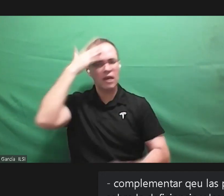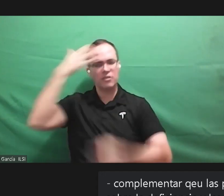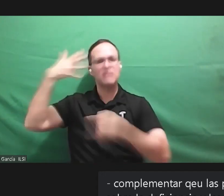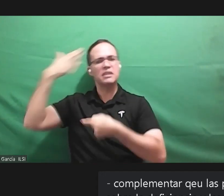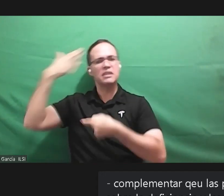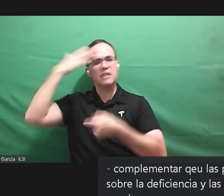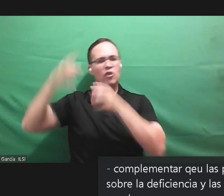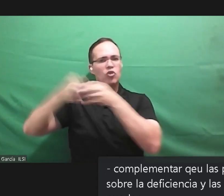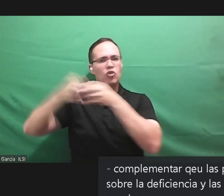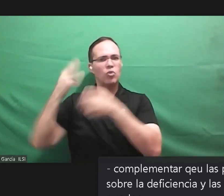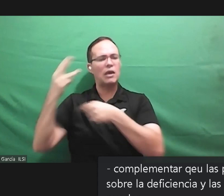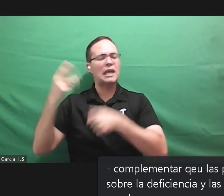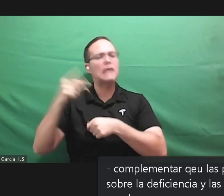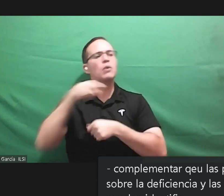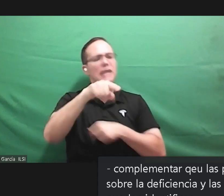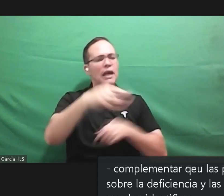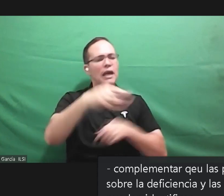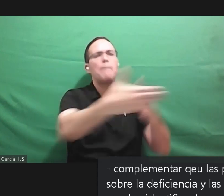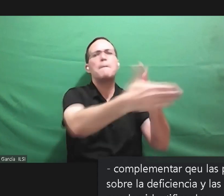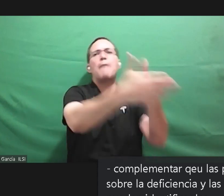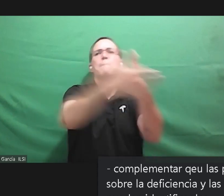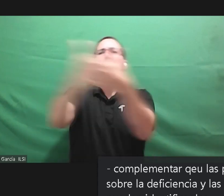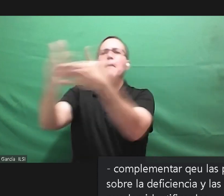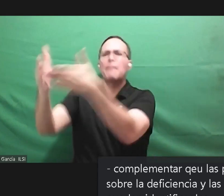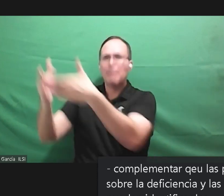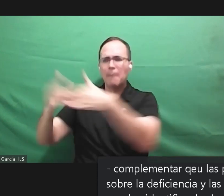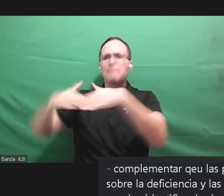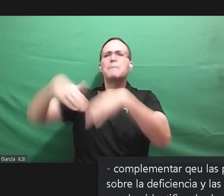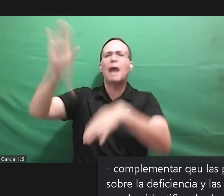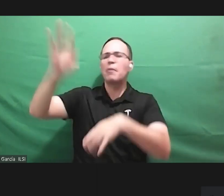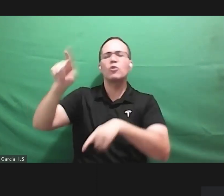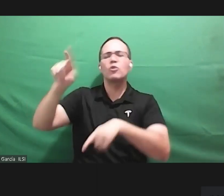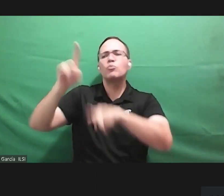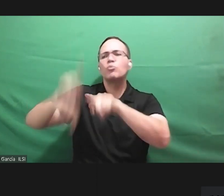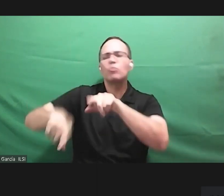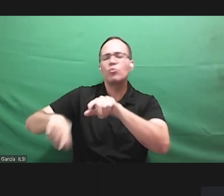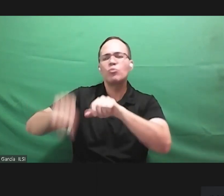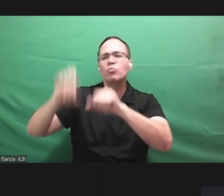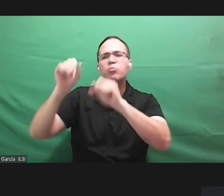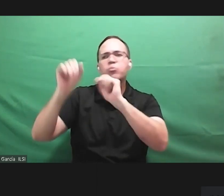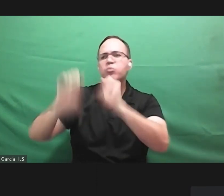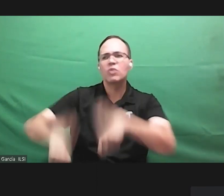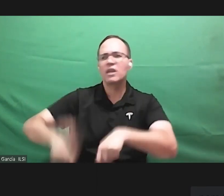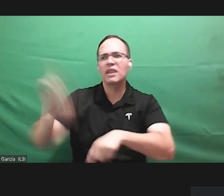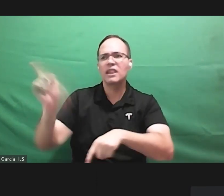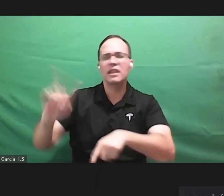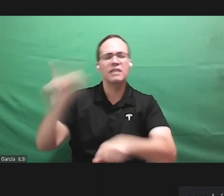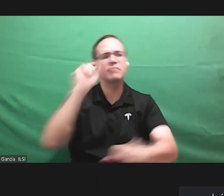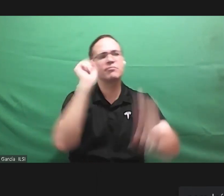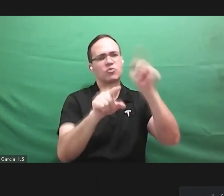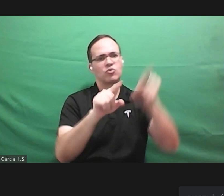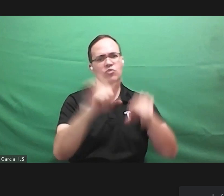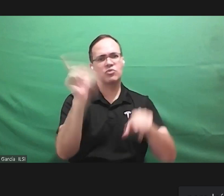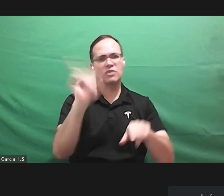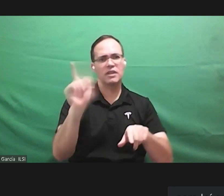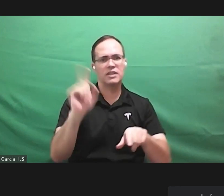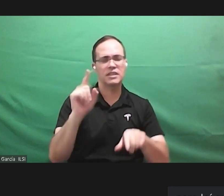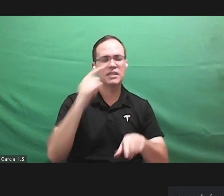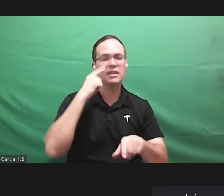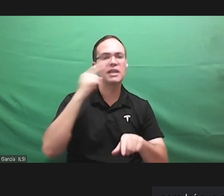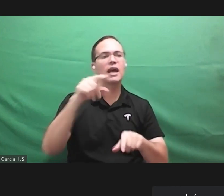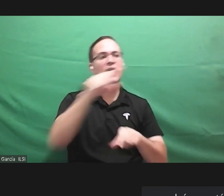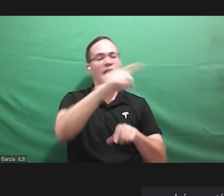último que leí es que estaban haciendo, están viendo la posibilidad, creo que estaban trabajando alguna muestra para poder hacer